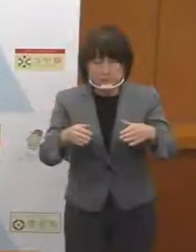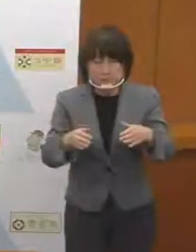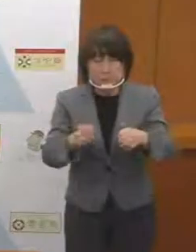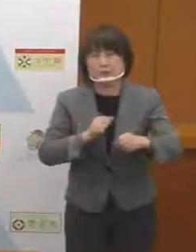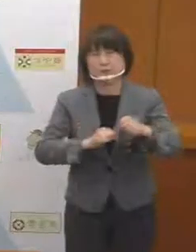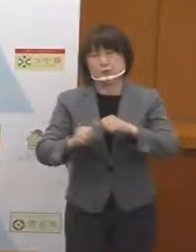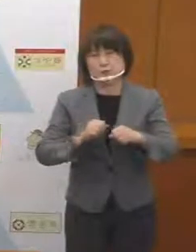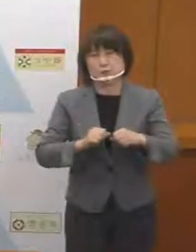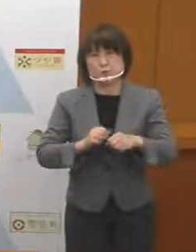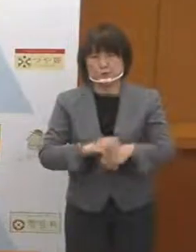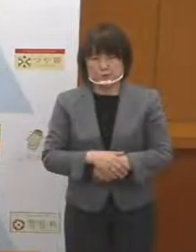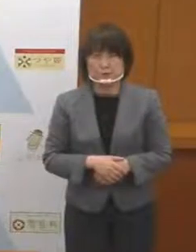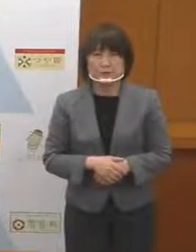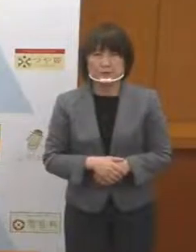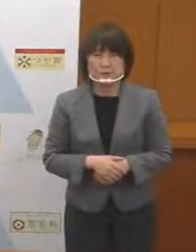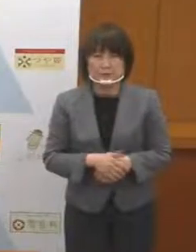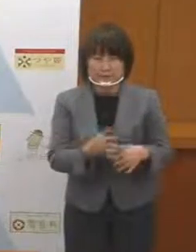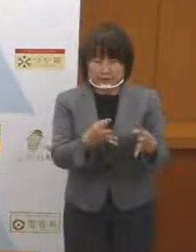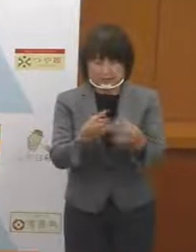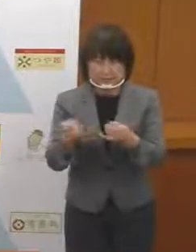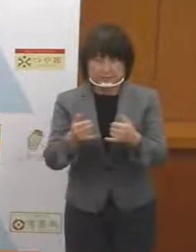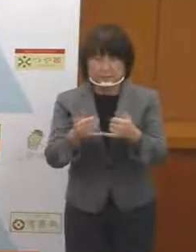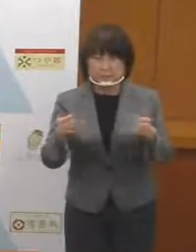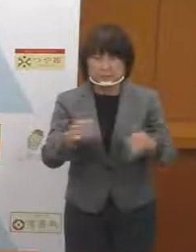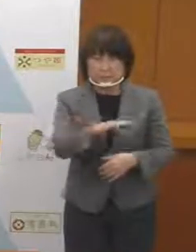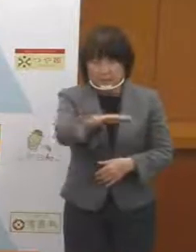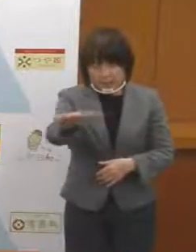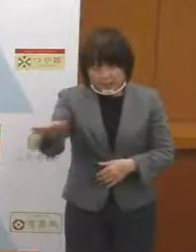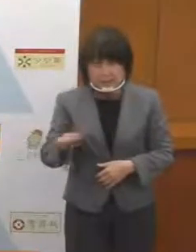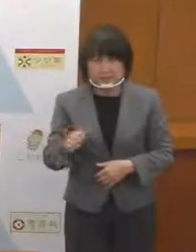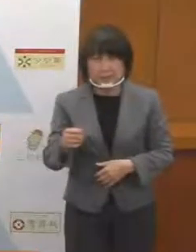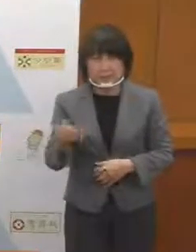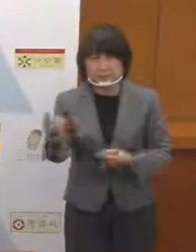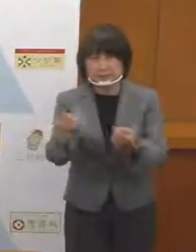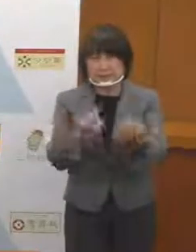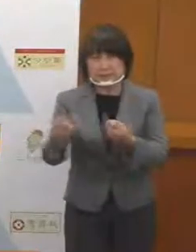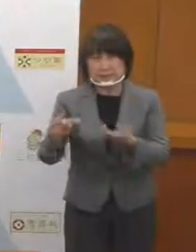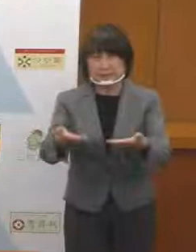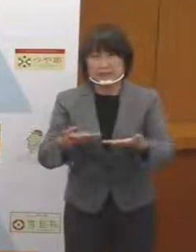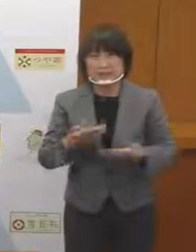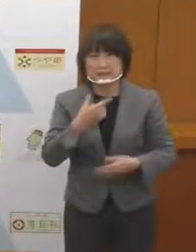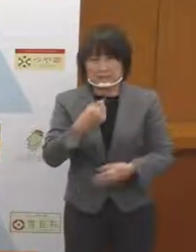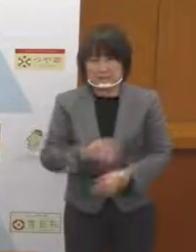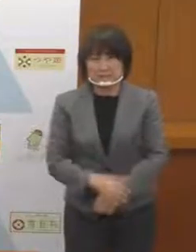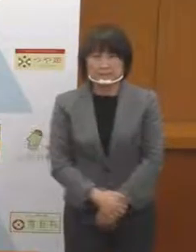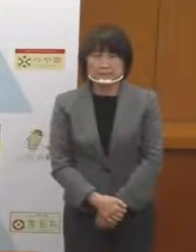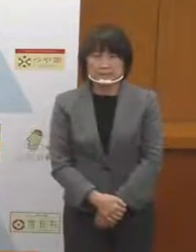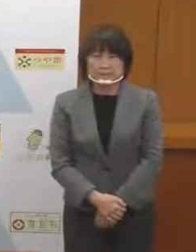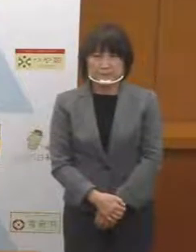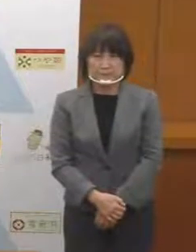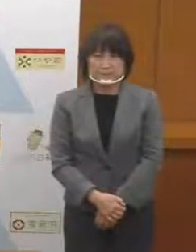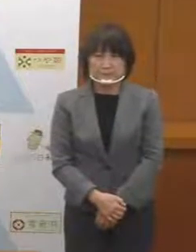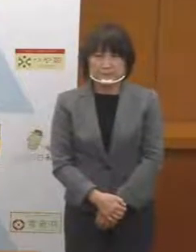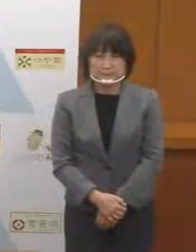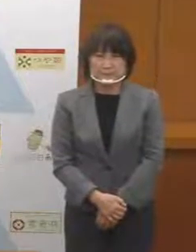は自由でありますので多くの皆様に足を運んでいただきたいと思っております